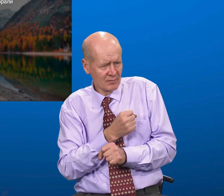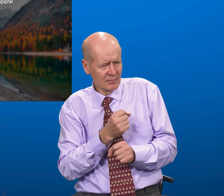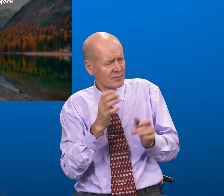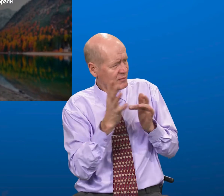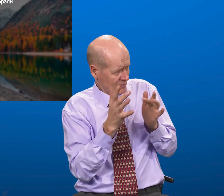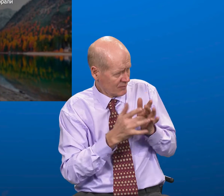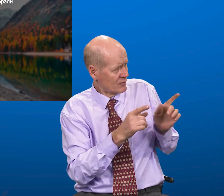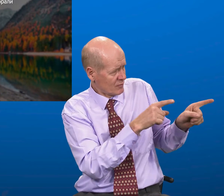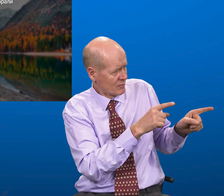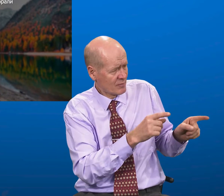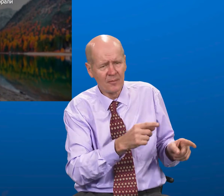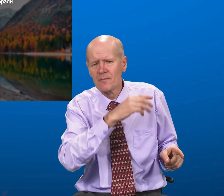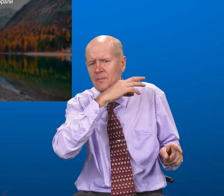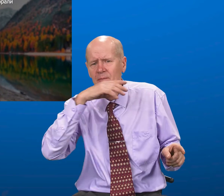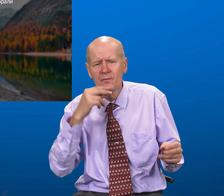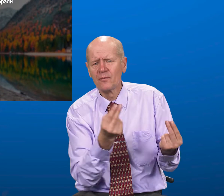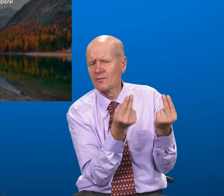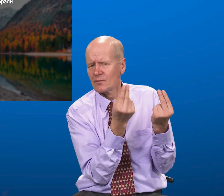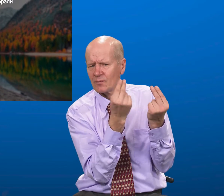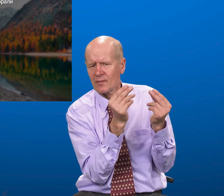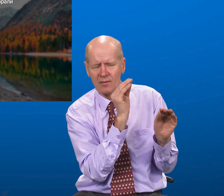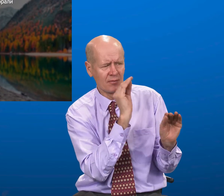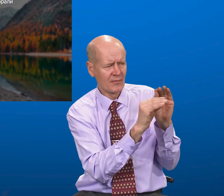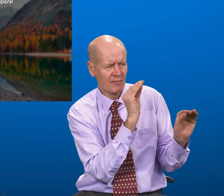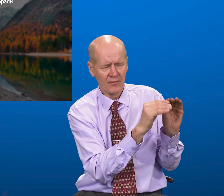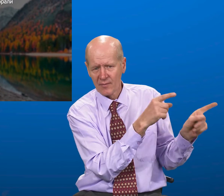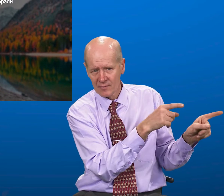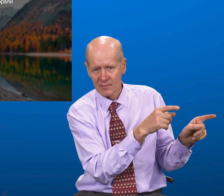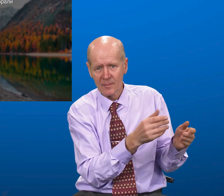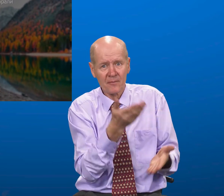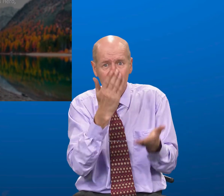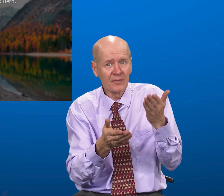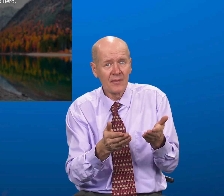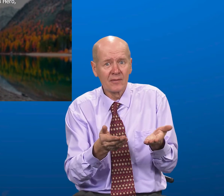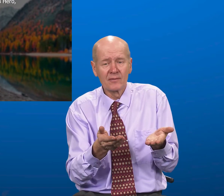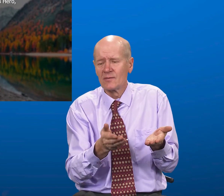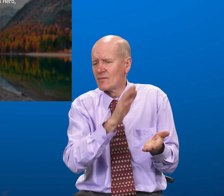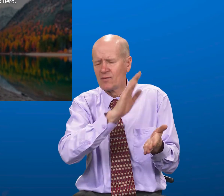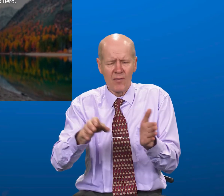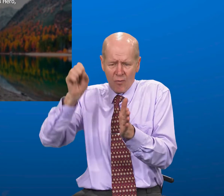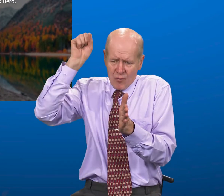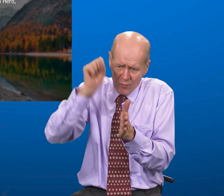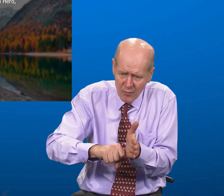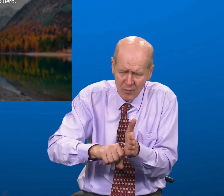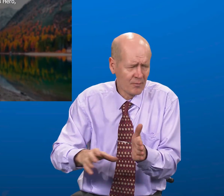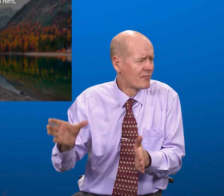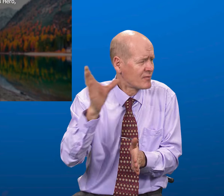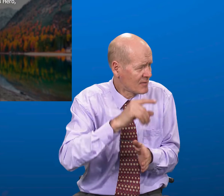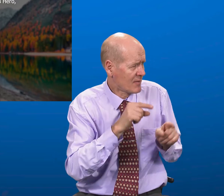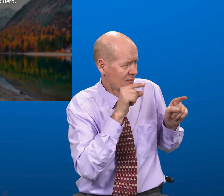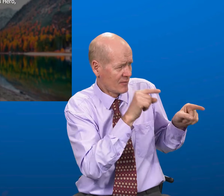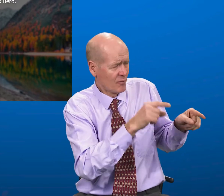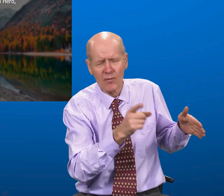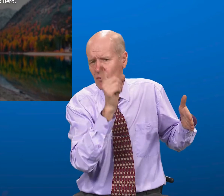нам делать? Этот человек много чудес творит. Если оставим его так,